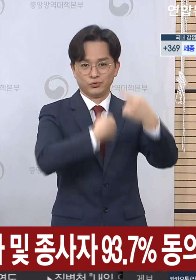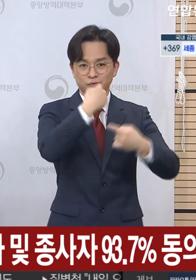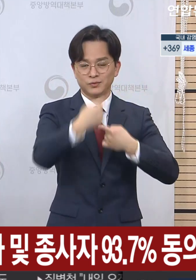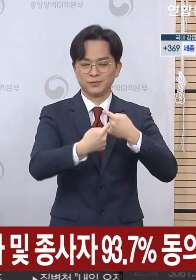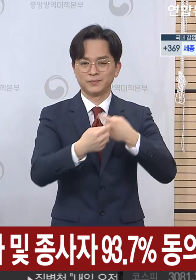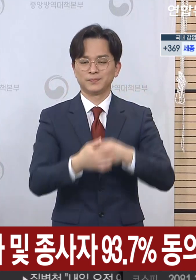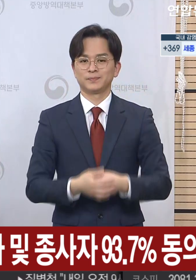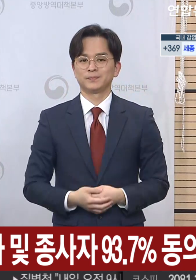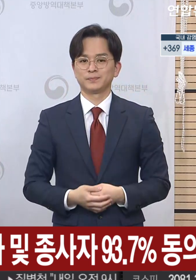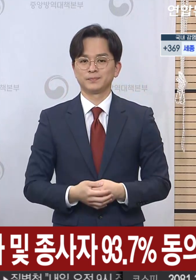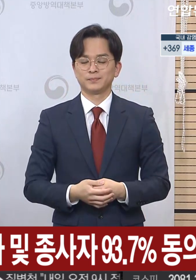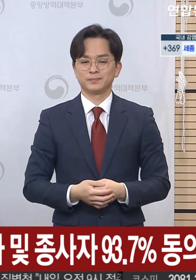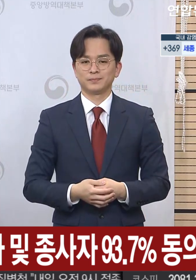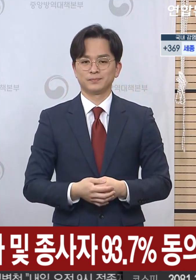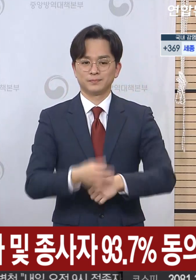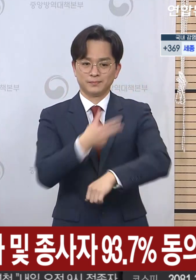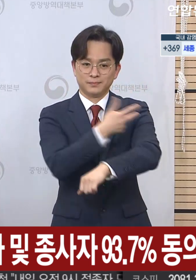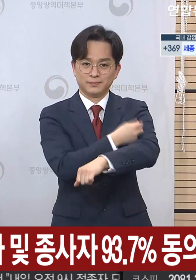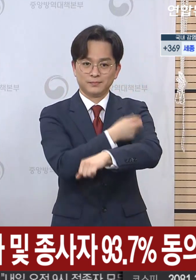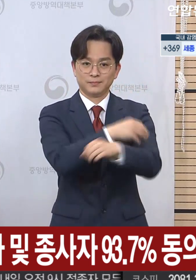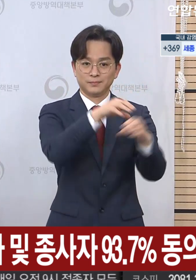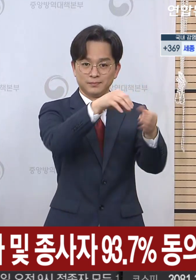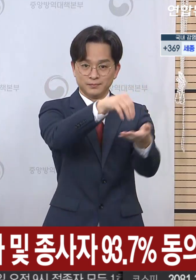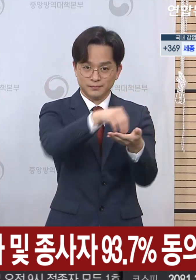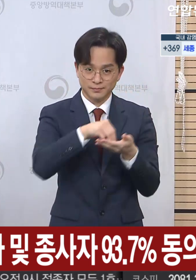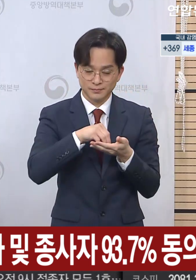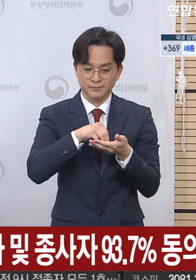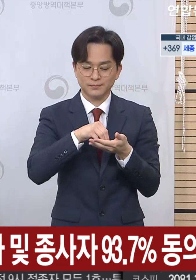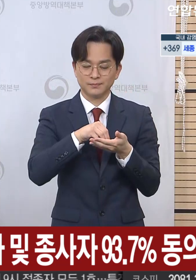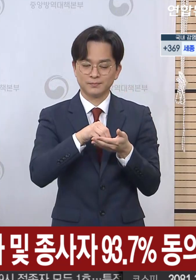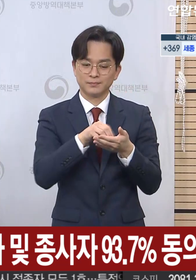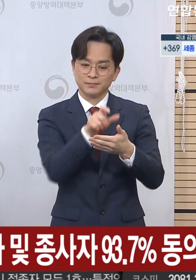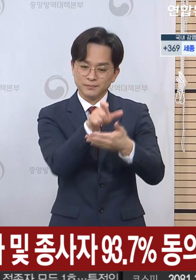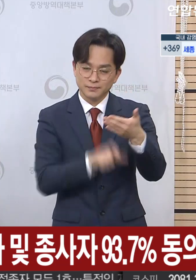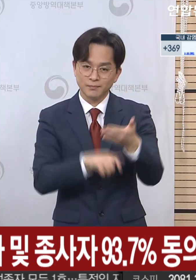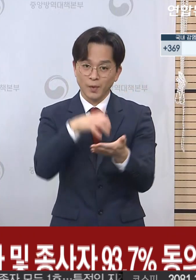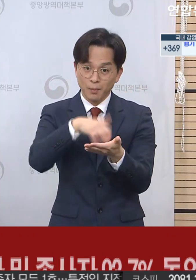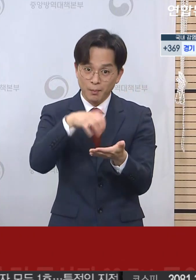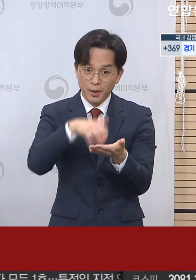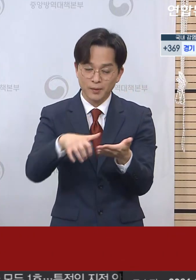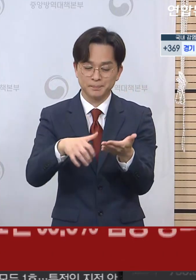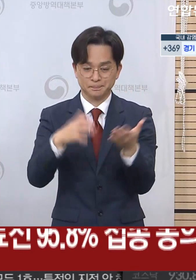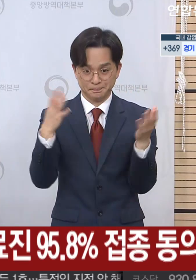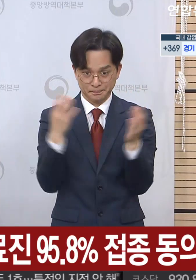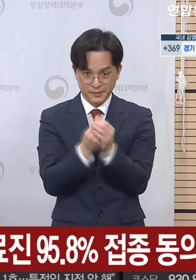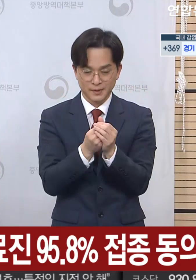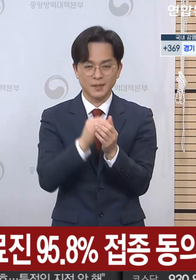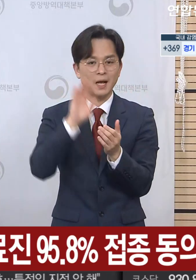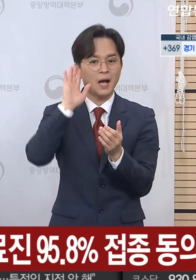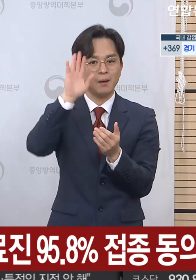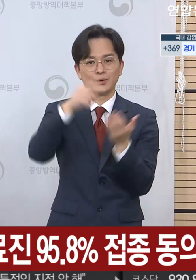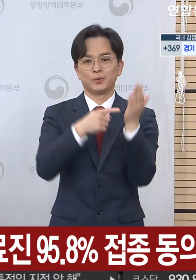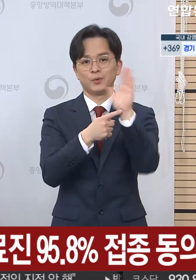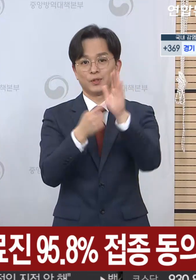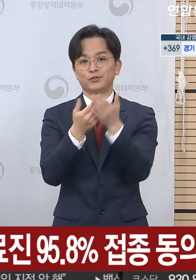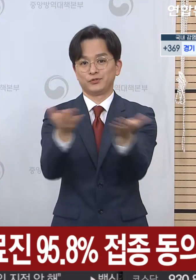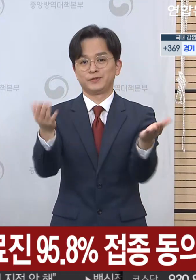접종 대상자 등록 현황과 동의율은 확정 이후에 투명하게 공개하도록 하겠습니다.